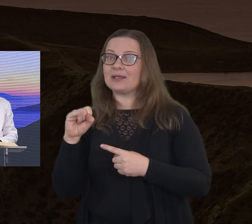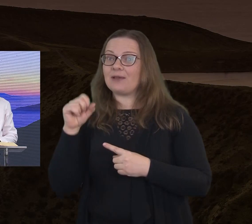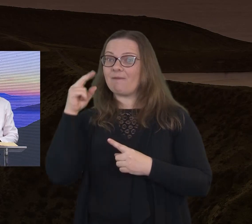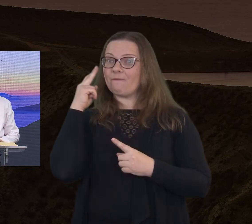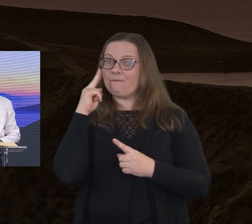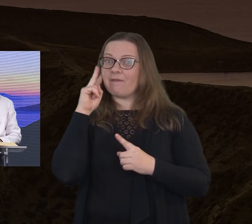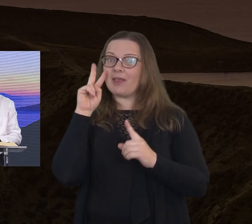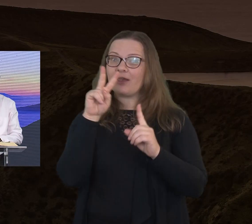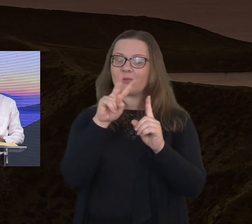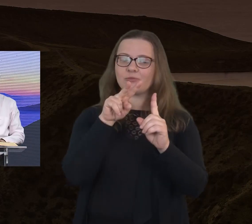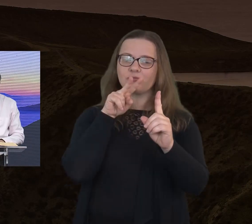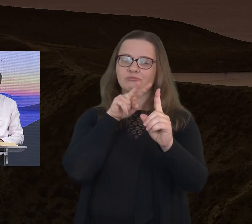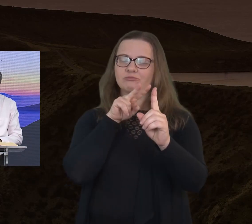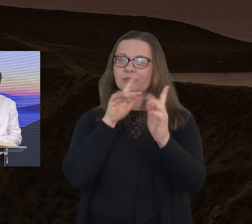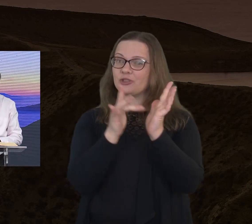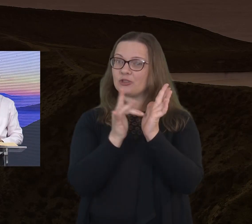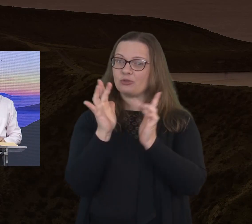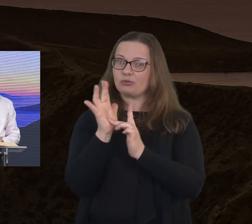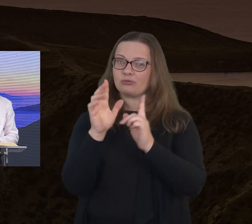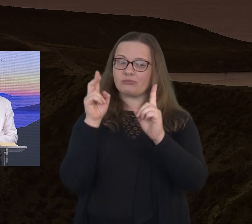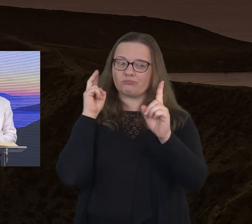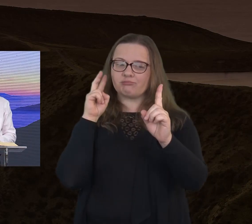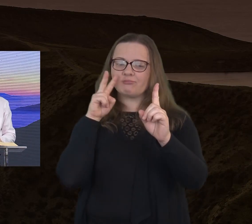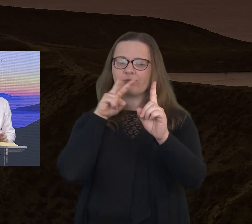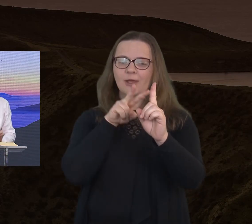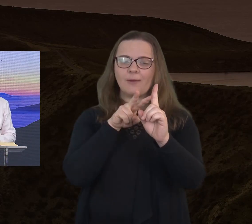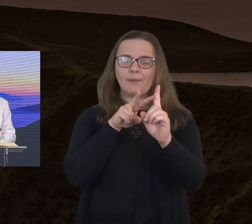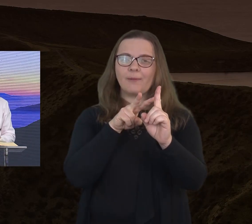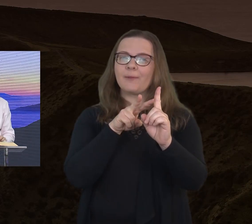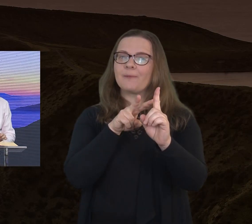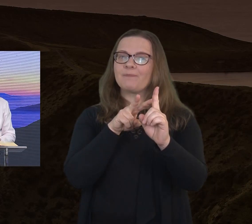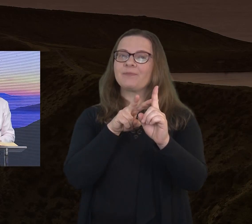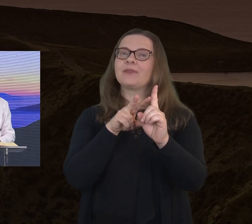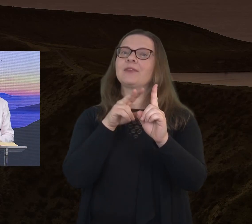isso. Deus quer, Efésios capítulo 1,